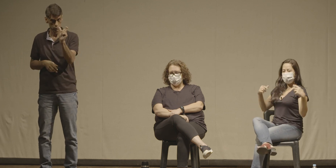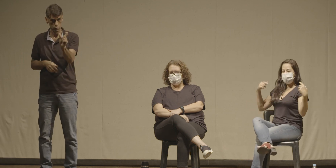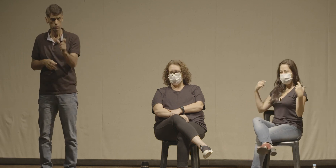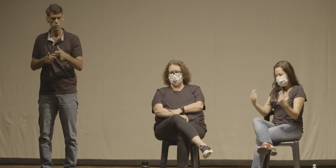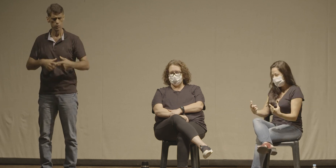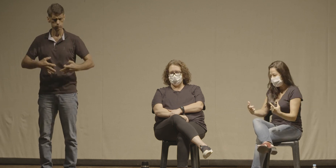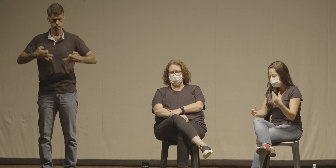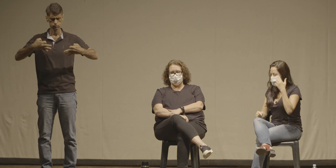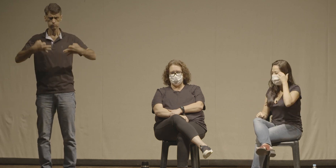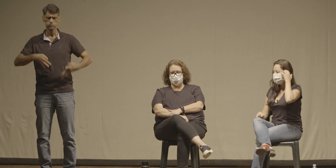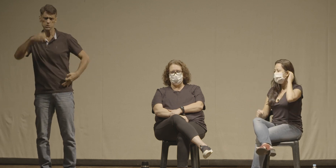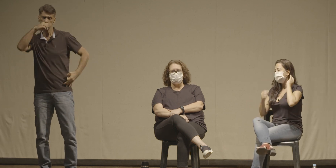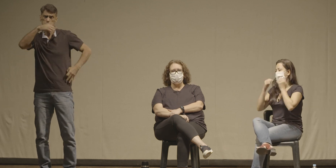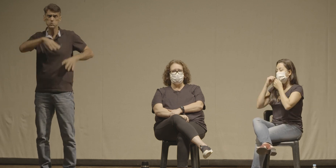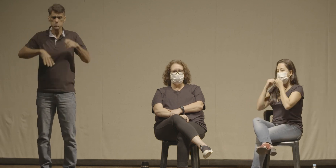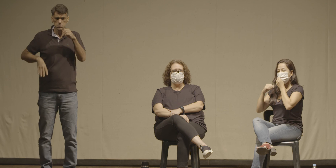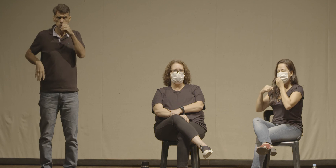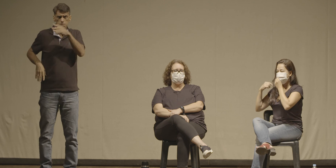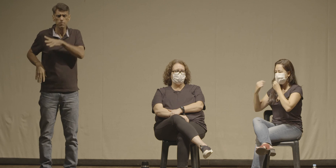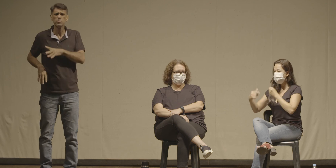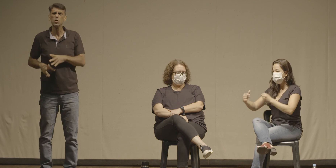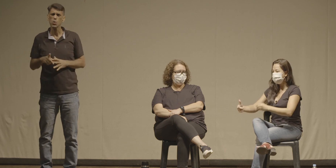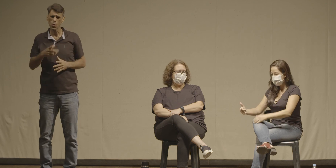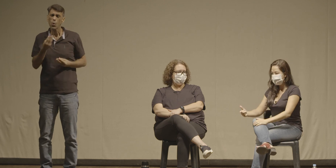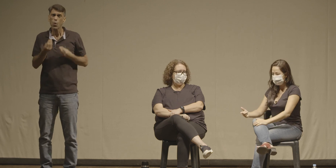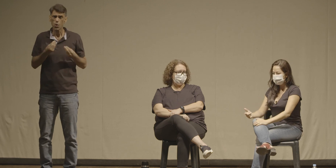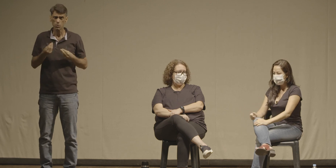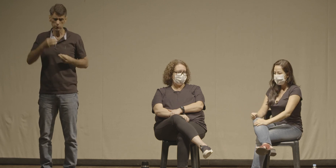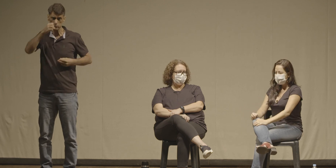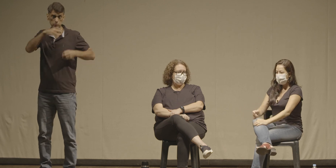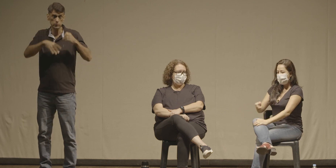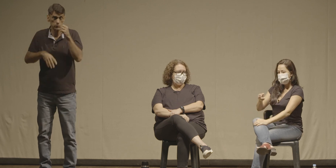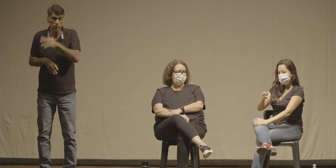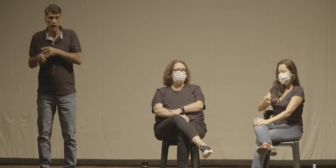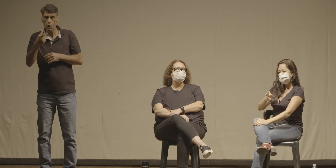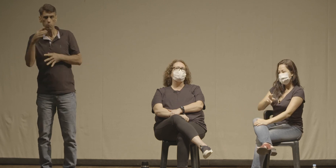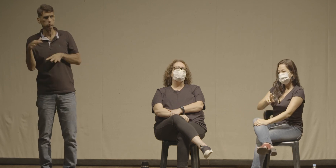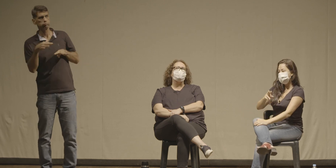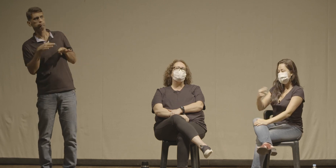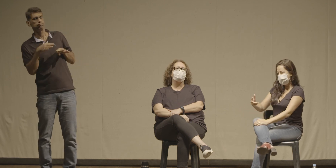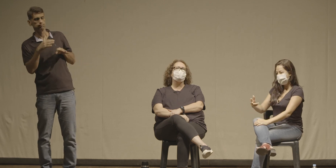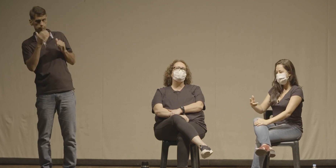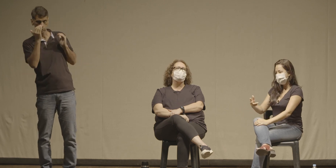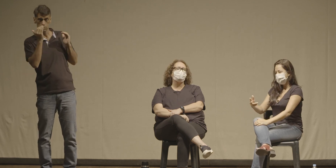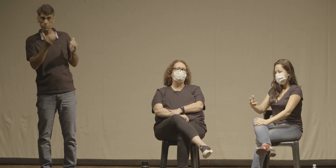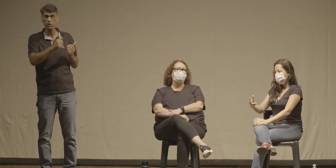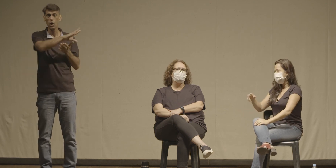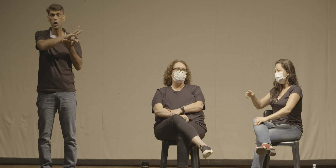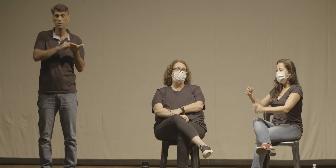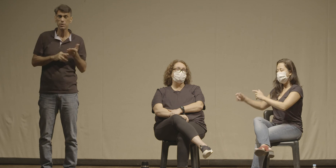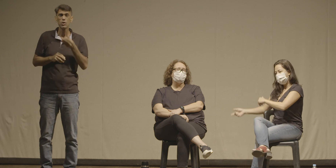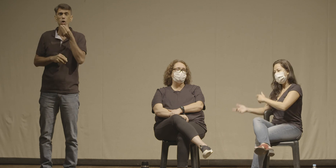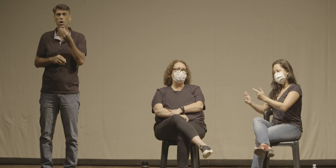uma postura agressiva, um comportamento abusivo. Então, a mulher, às vezes, repete